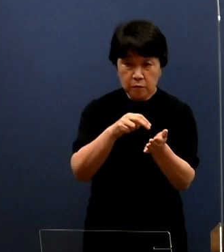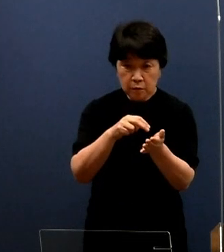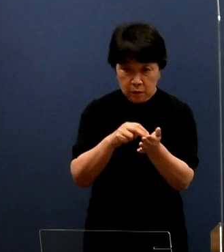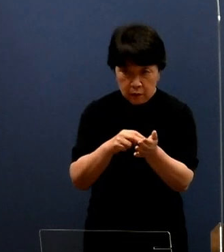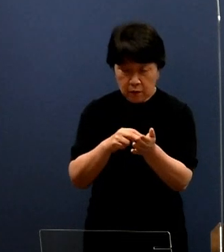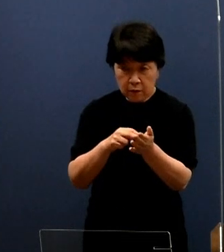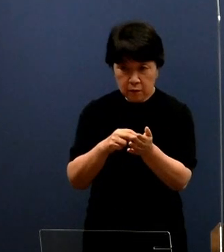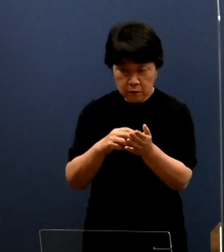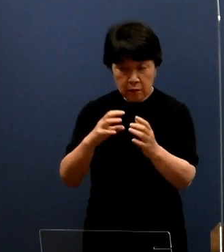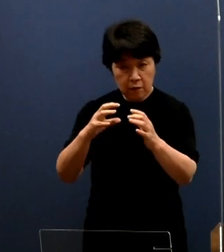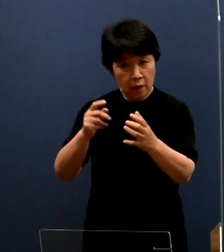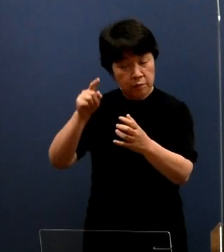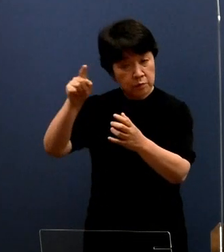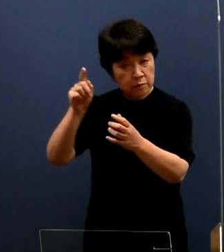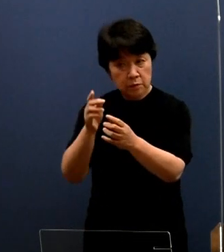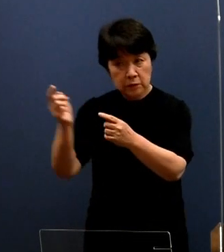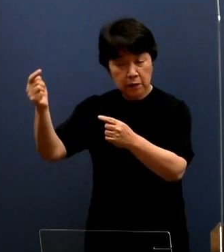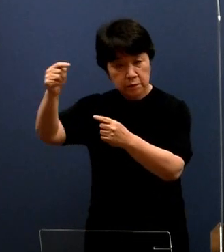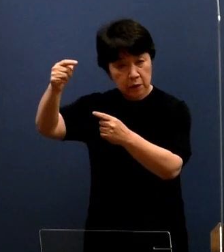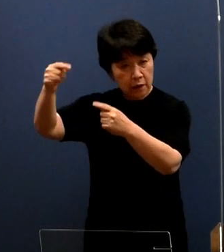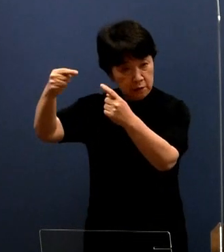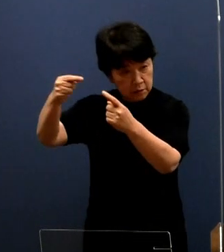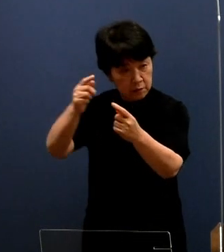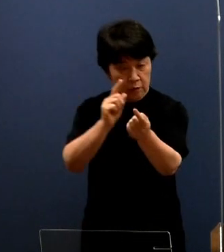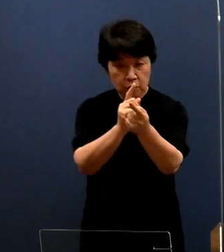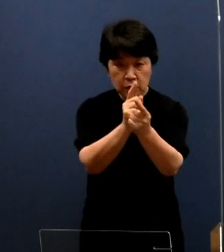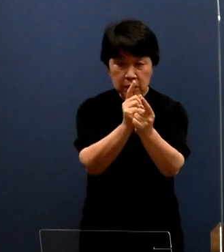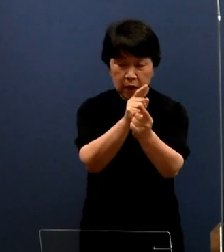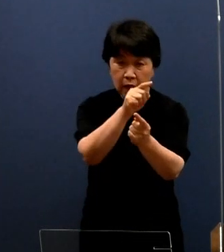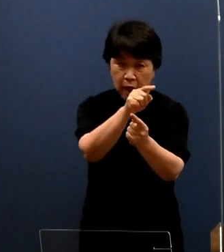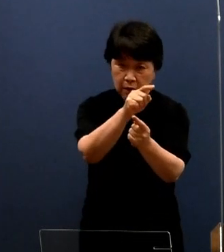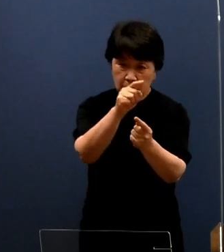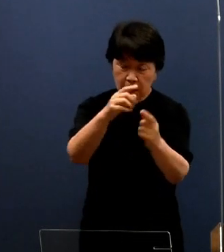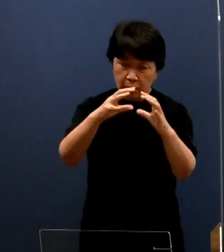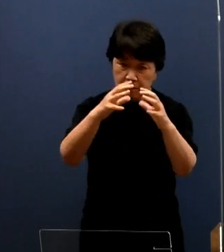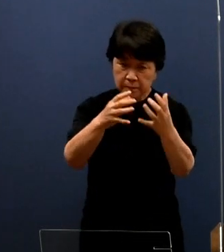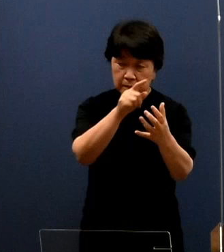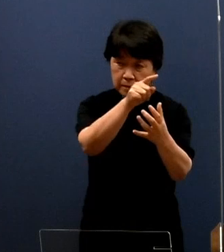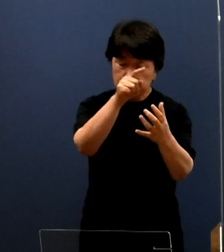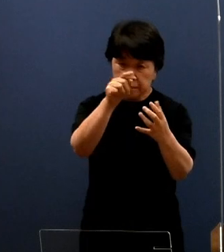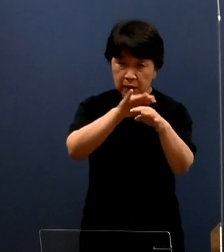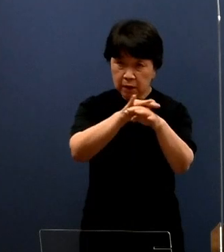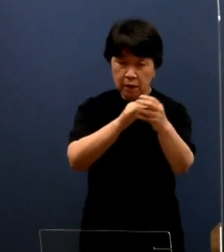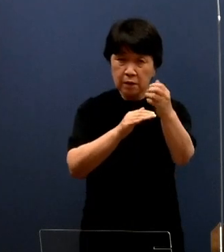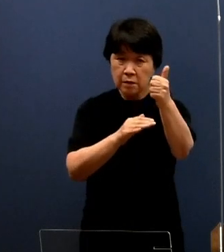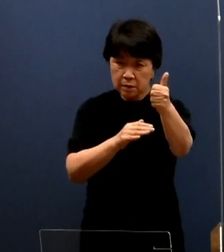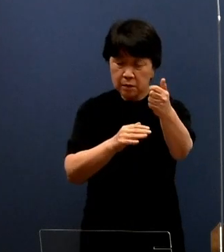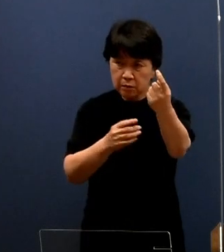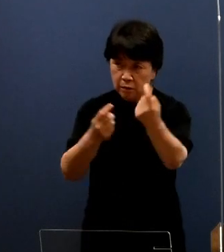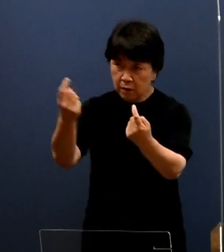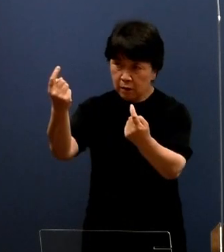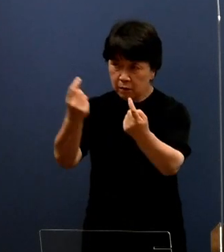なり、まあ、そういうまたはそのお付き合いのあった要人が来られると、